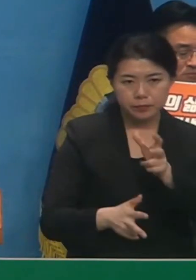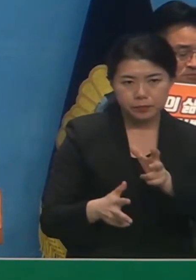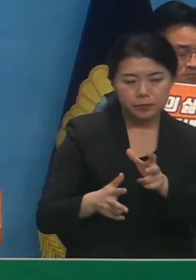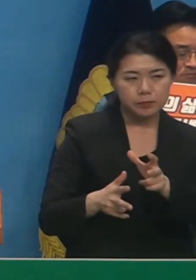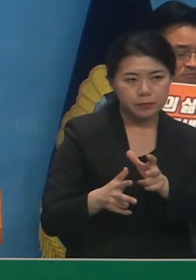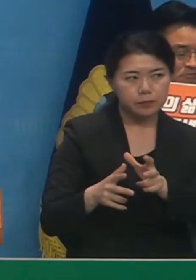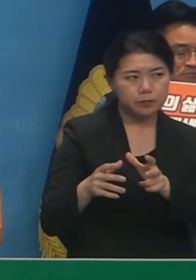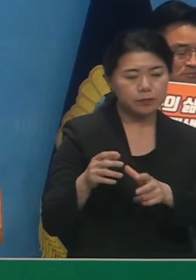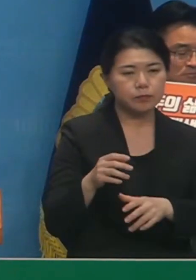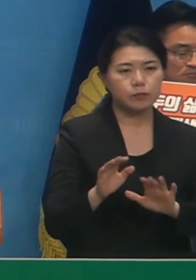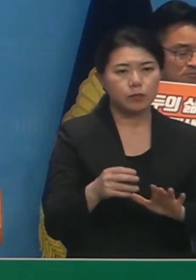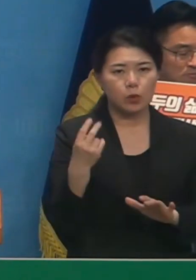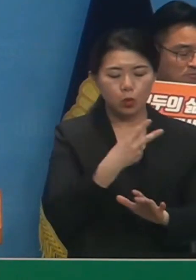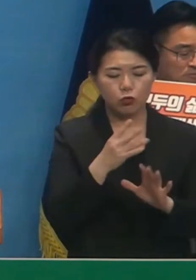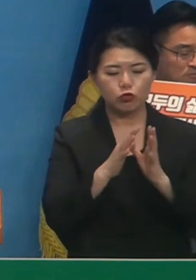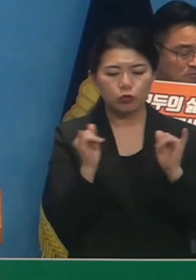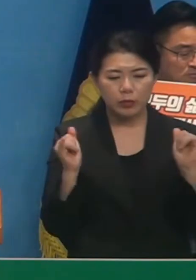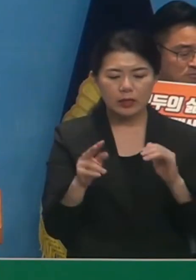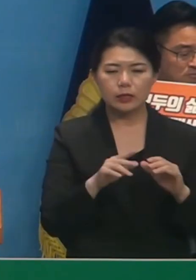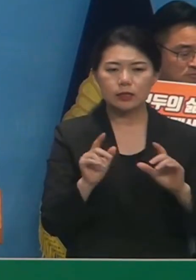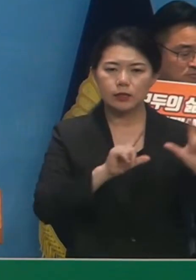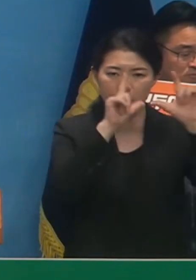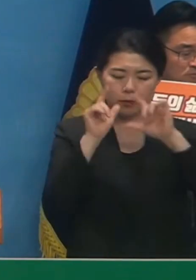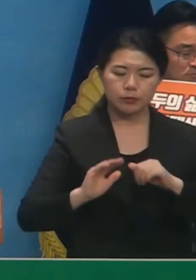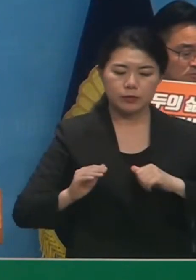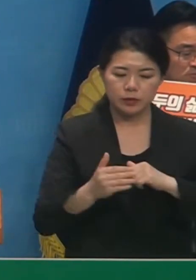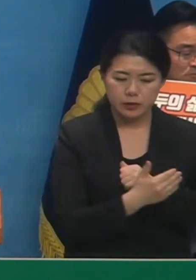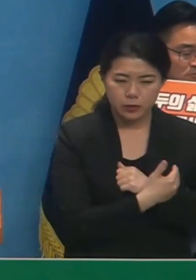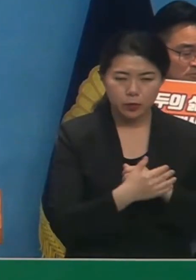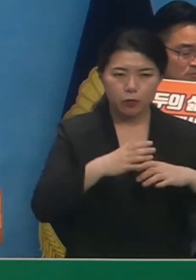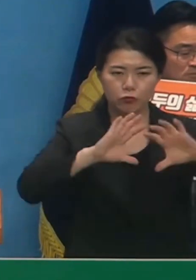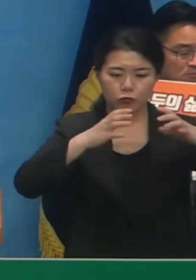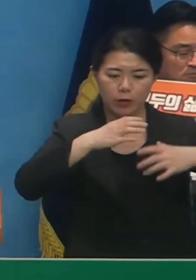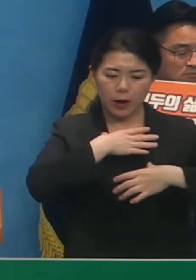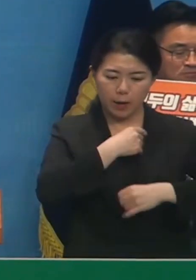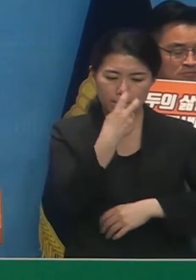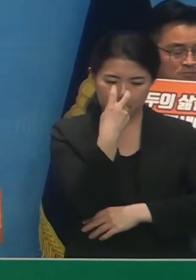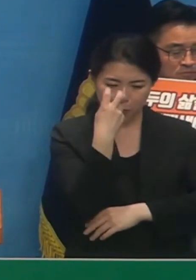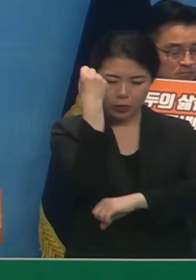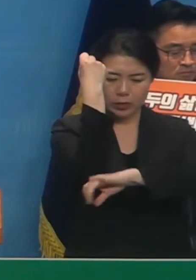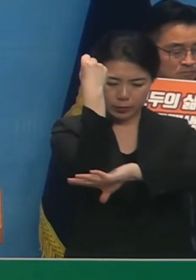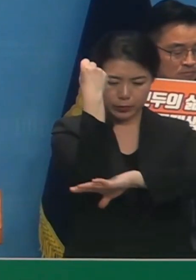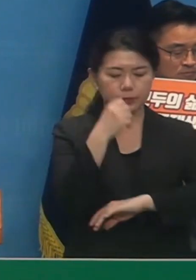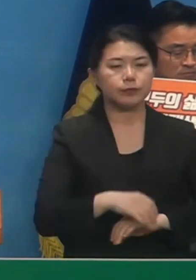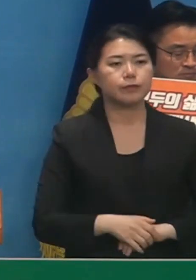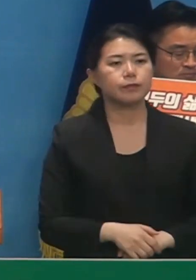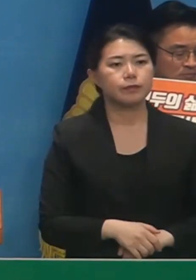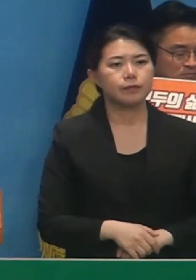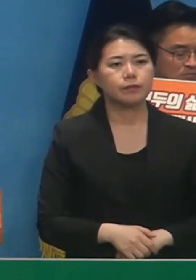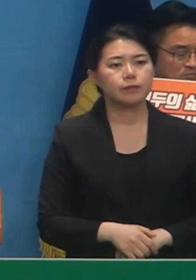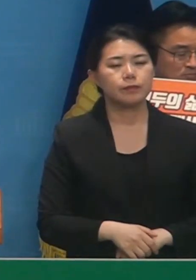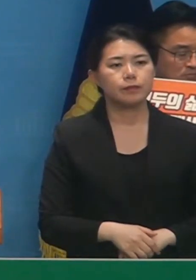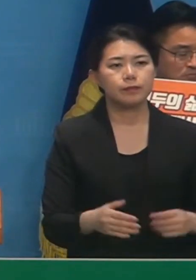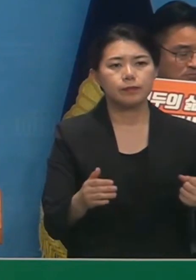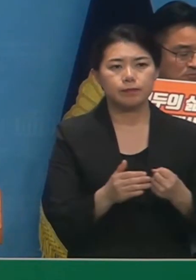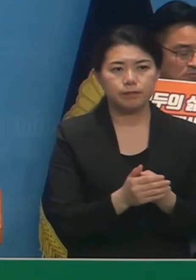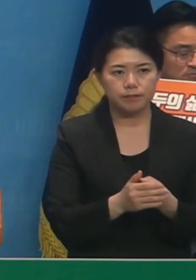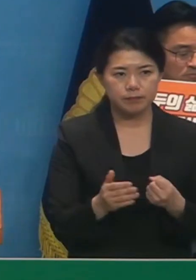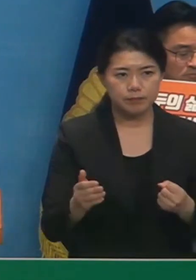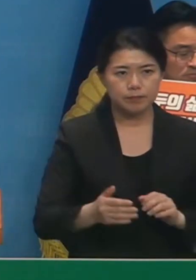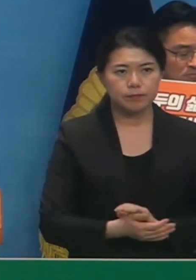움직이고 국민의 삶을 지키며 국가의 안보를 떠받치는 기본입니다.